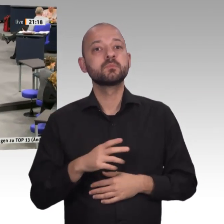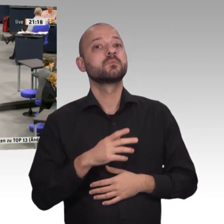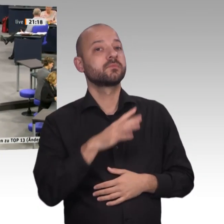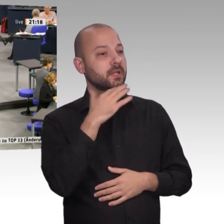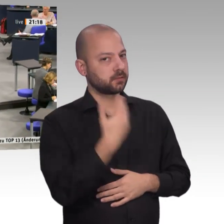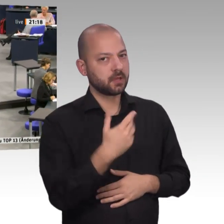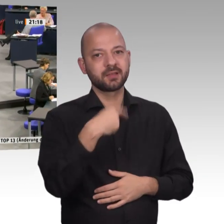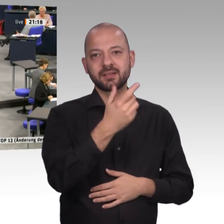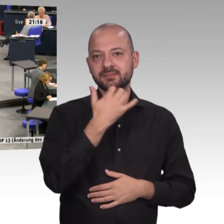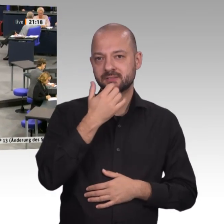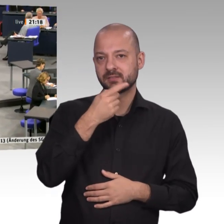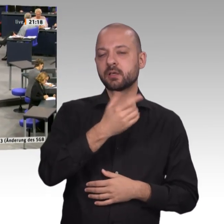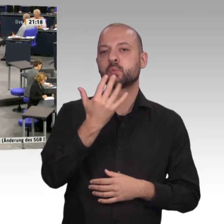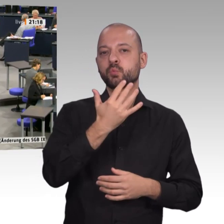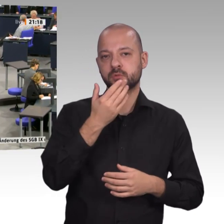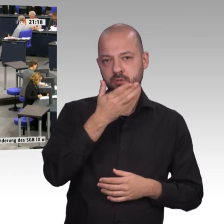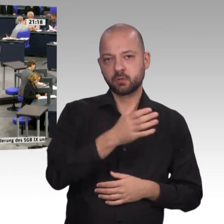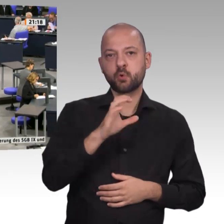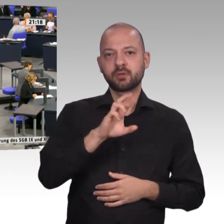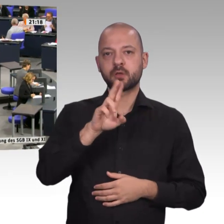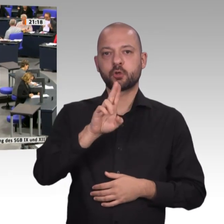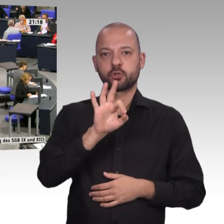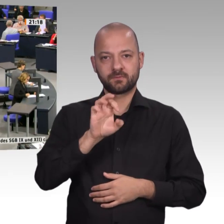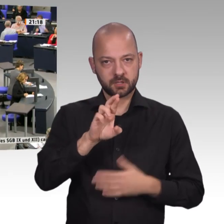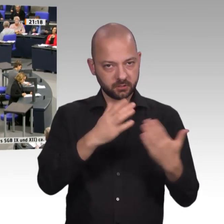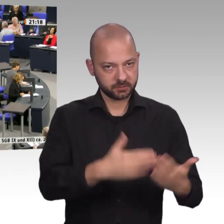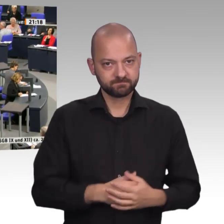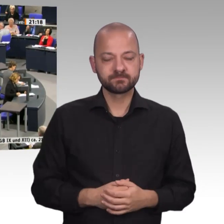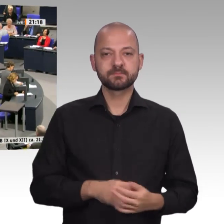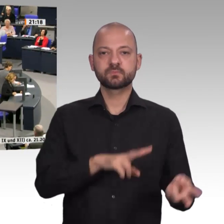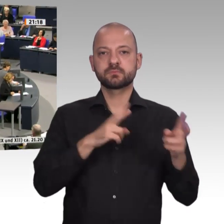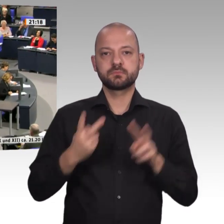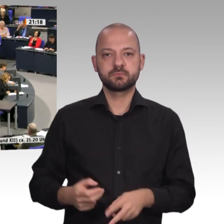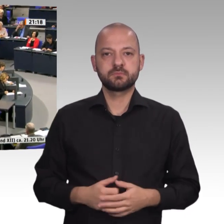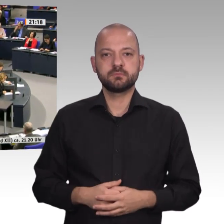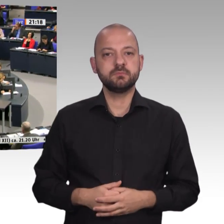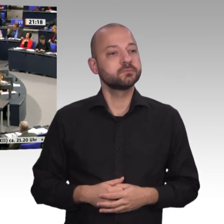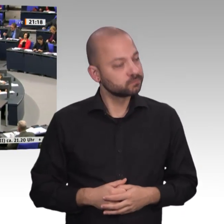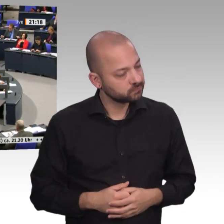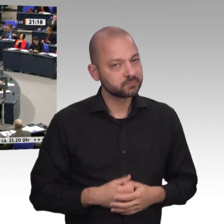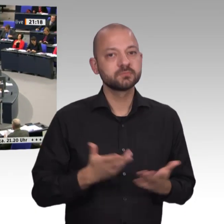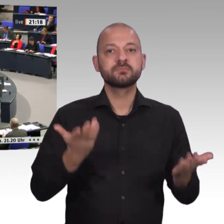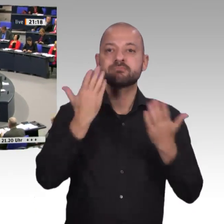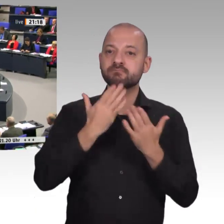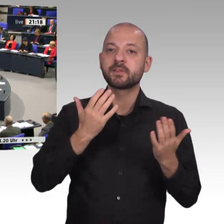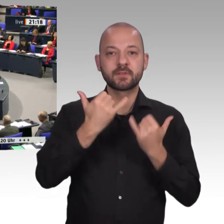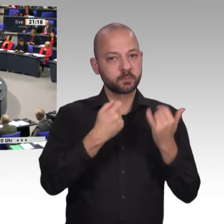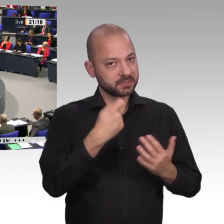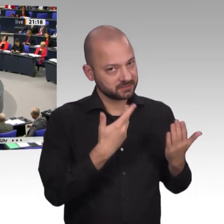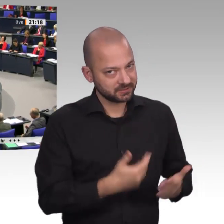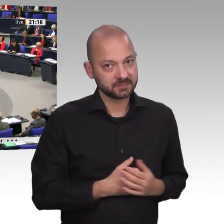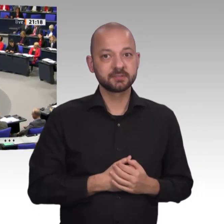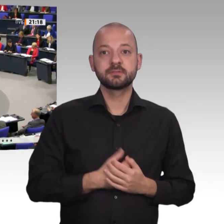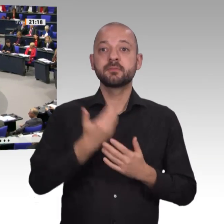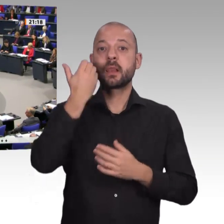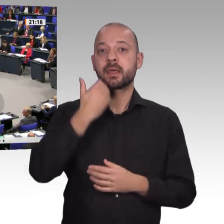Ja, sehr geehrte Präsidentin, liebe Demokratinnen und Demokraten, wir stellen uns jetzt mal vor, wir haben einen behinderten Menschen vor uns,